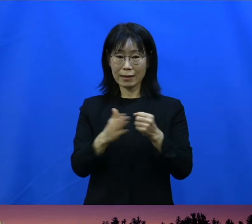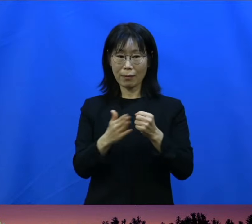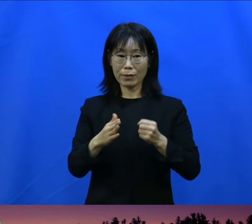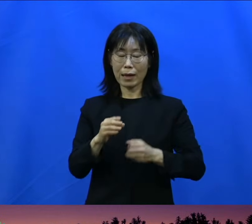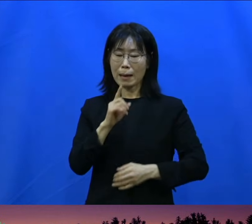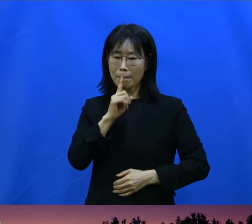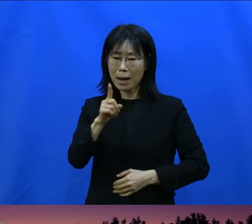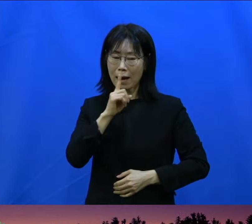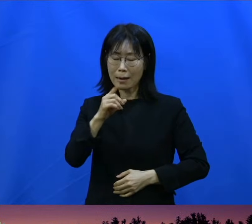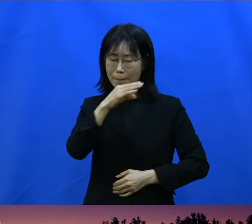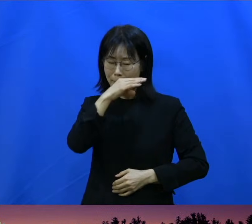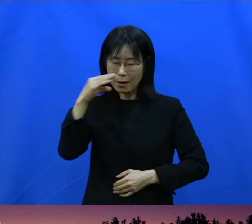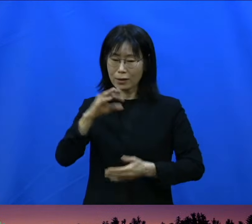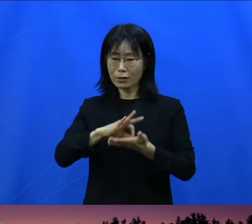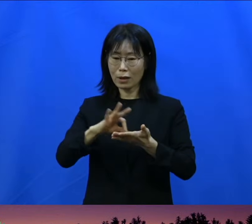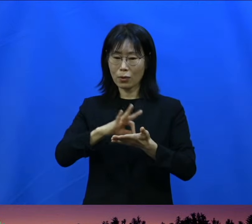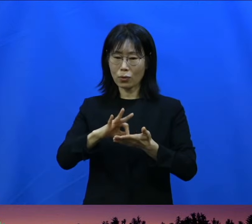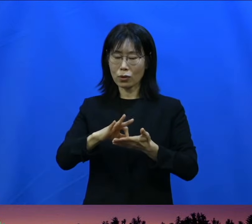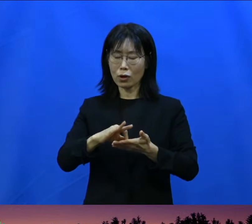입술이 정결한 거예요.